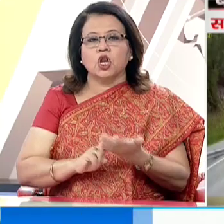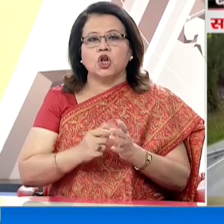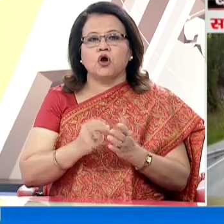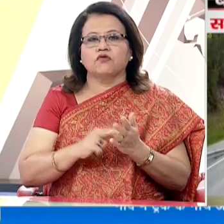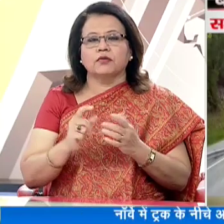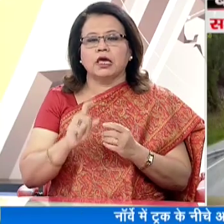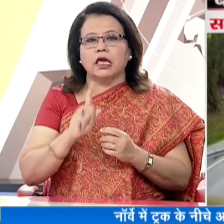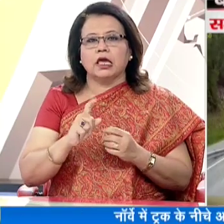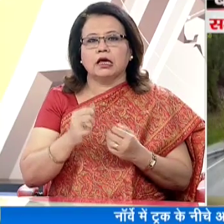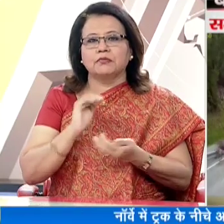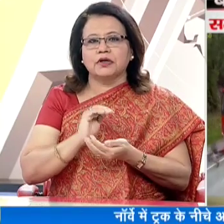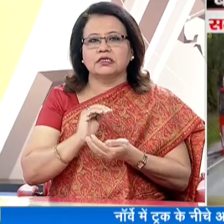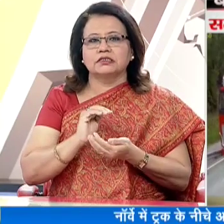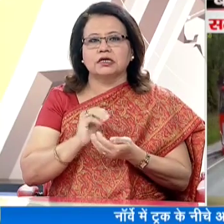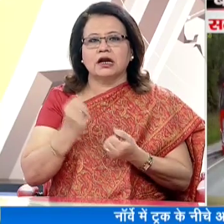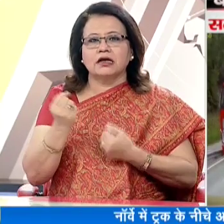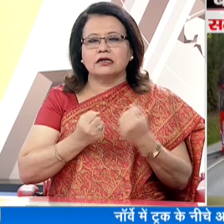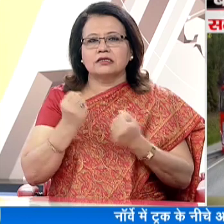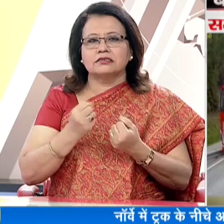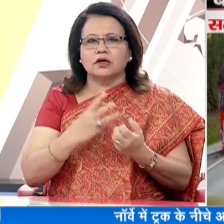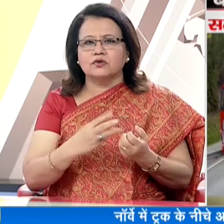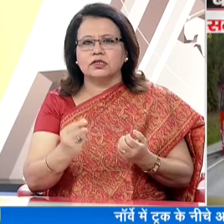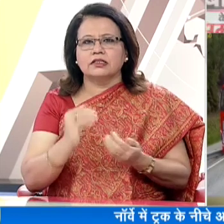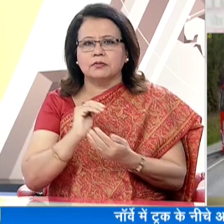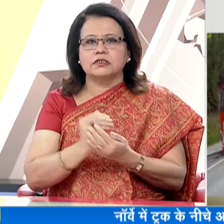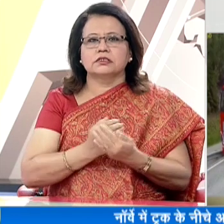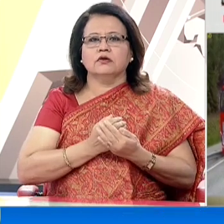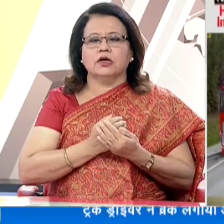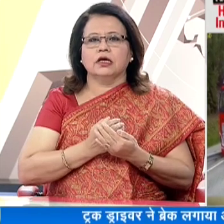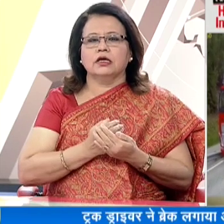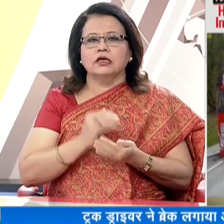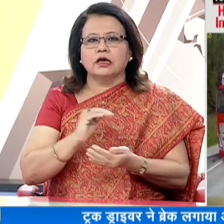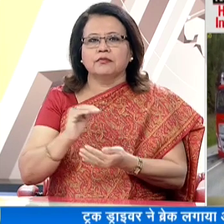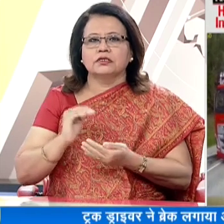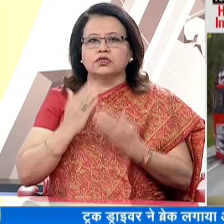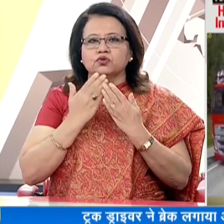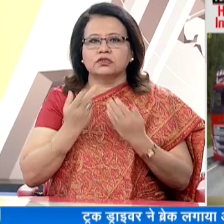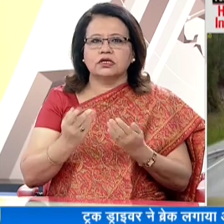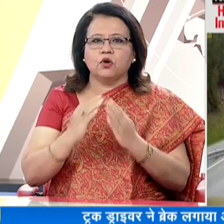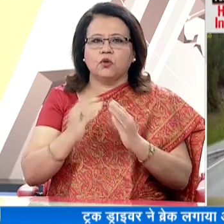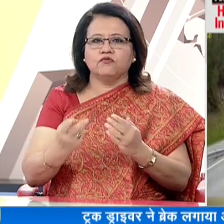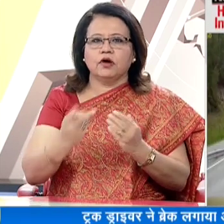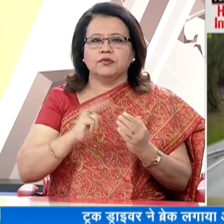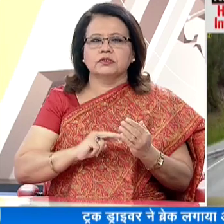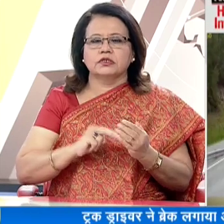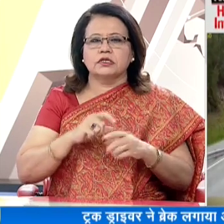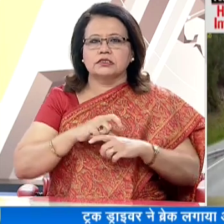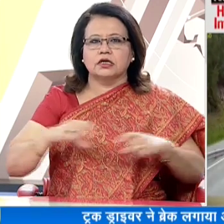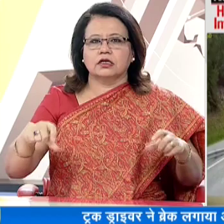नॉर्वे में एक बच्चा ट्रक से कुचलते बाल बाल बचा। ये बच्चे स्कूल से घर लौट रहे थे, लेकिन उन्होंने सड़क के दोनों ओर